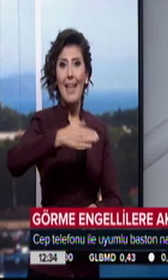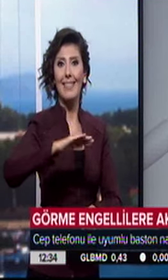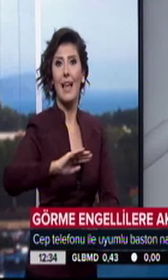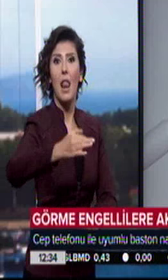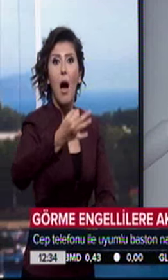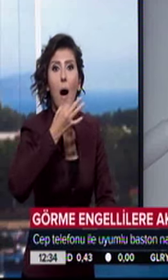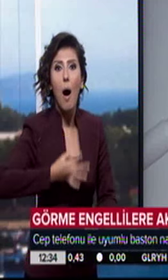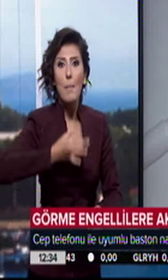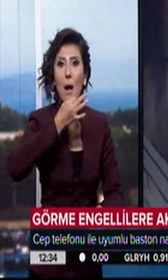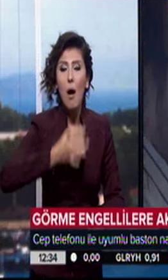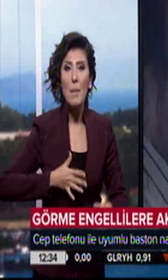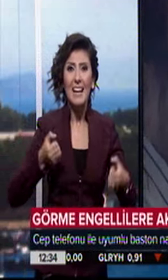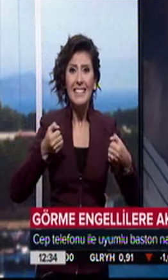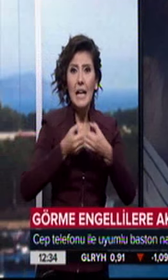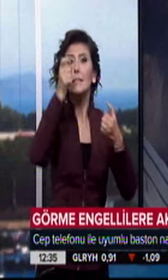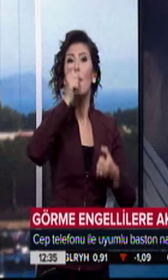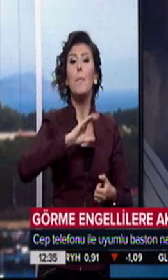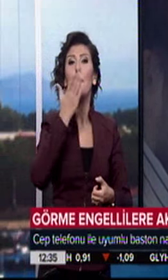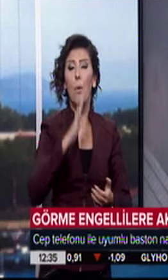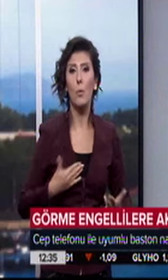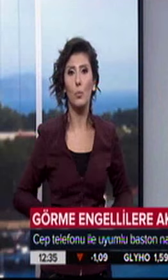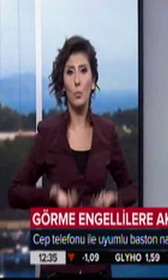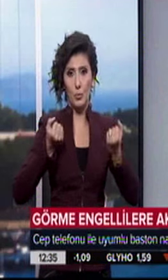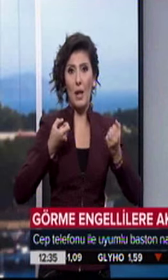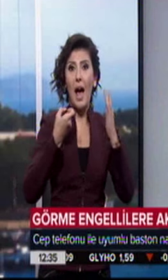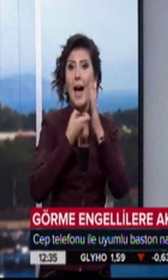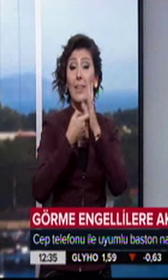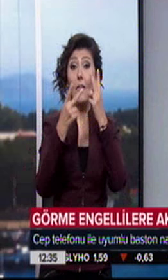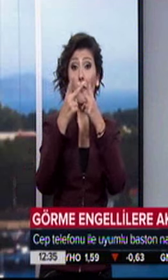kaza riskini en aza indiriyor. Adı V-Walk.